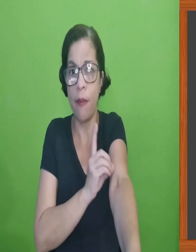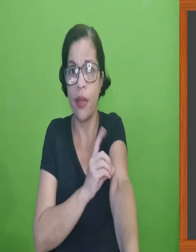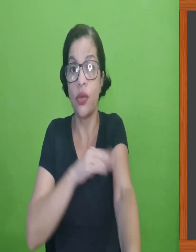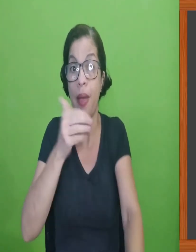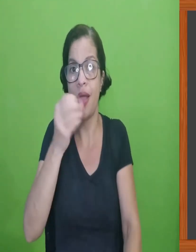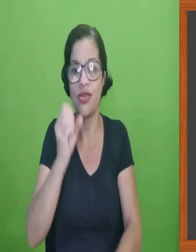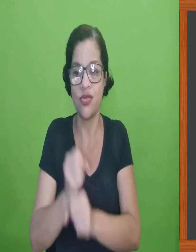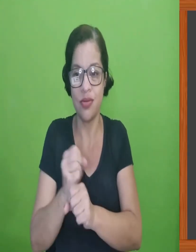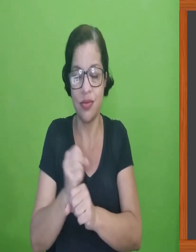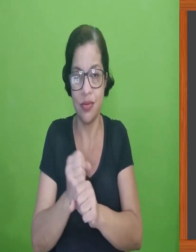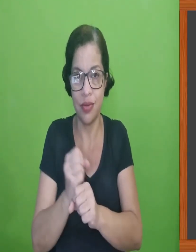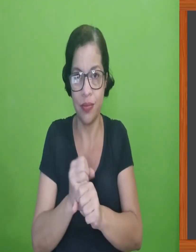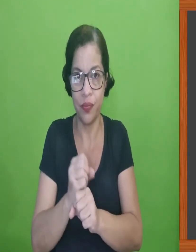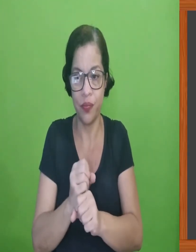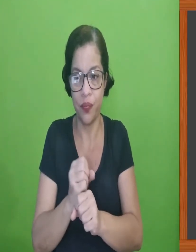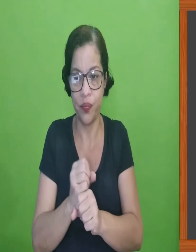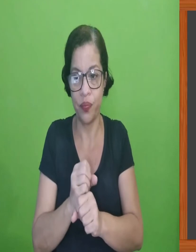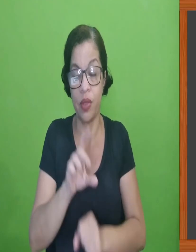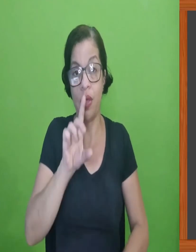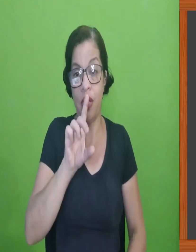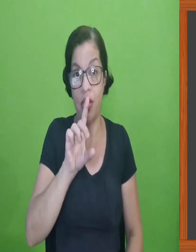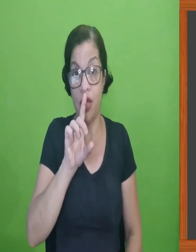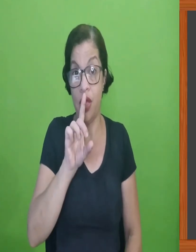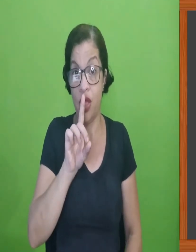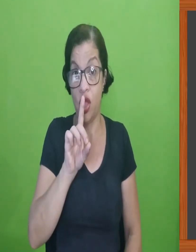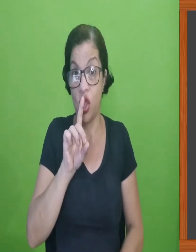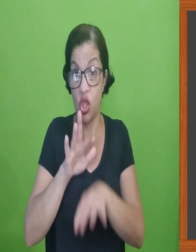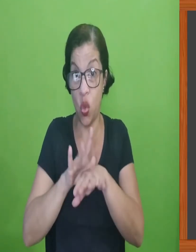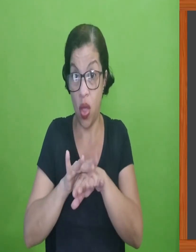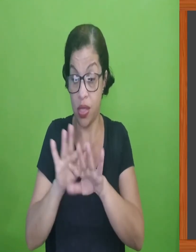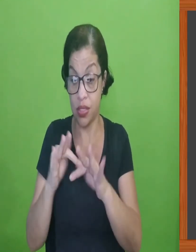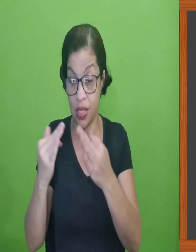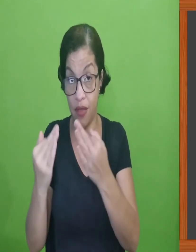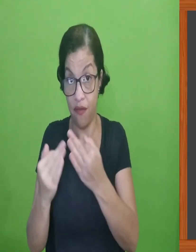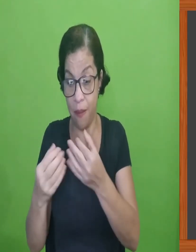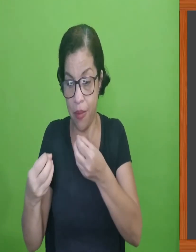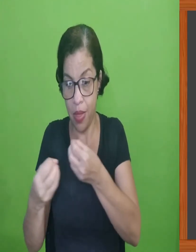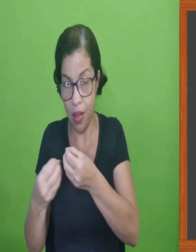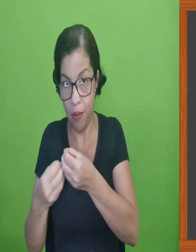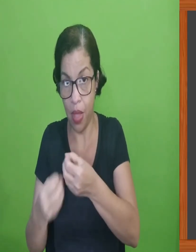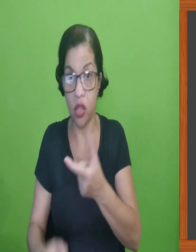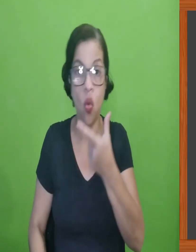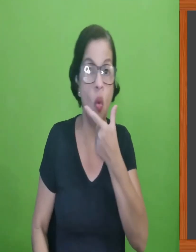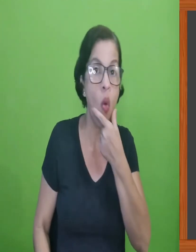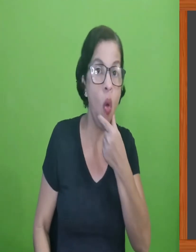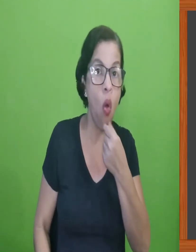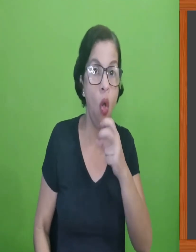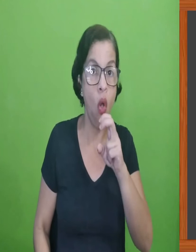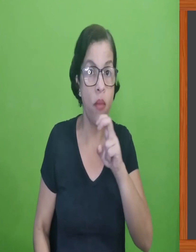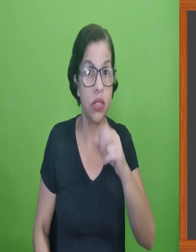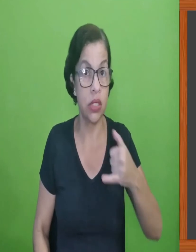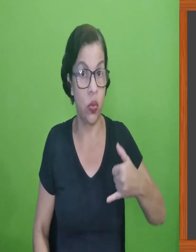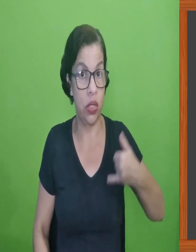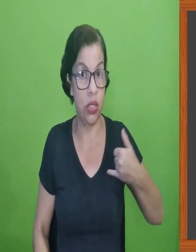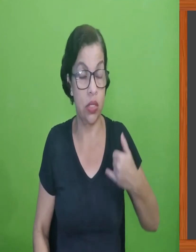anos. Doença cardiovascular prematura em parentes de primeiro grau, para homens 55 anos e